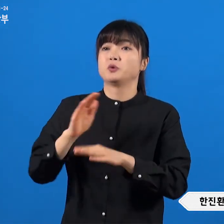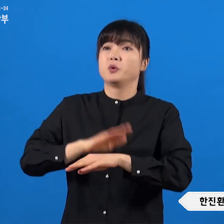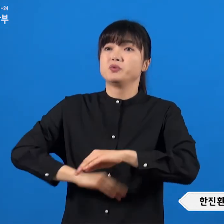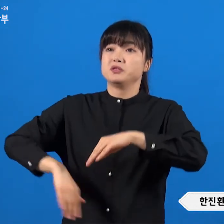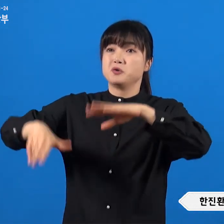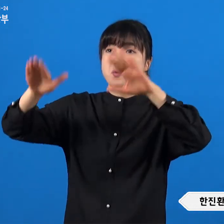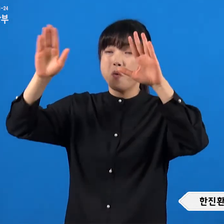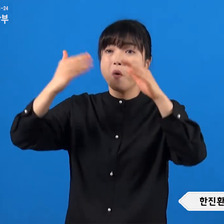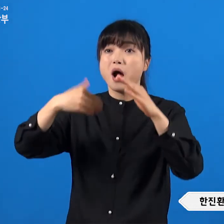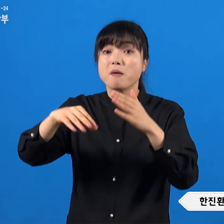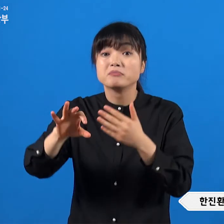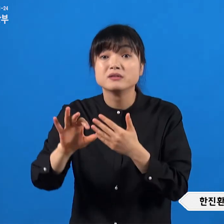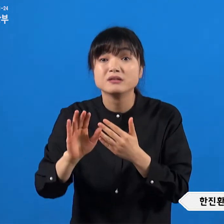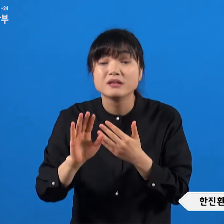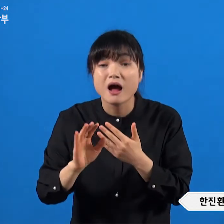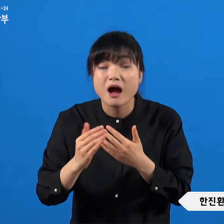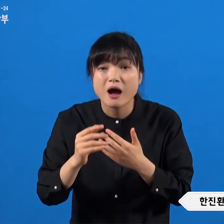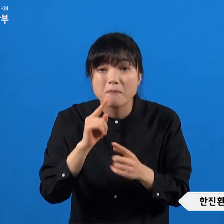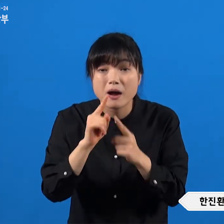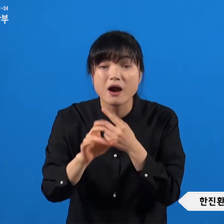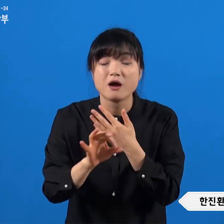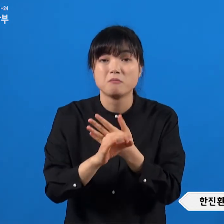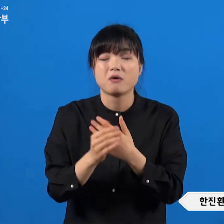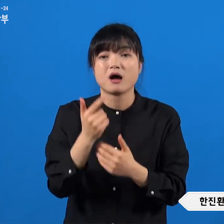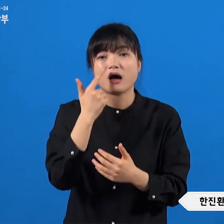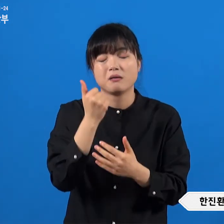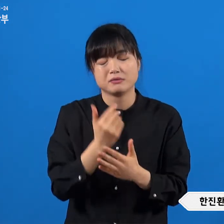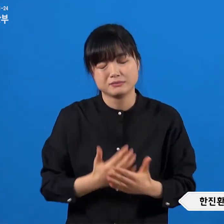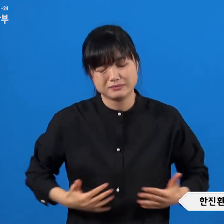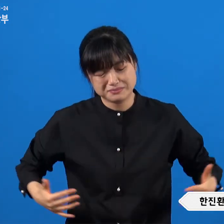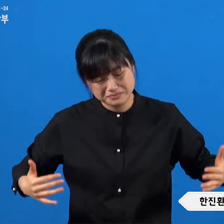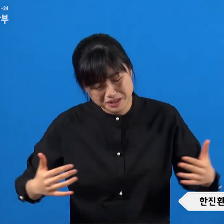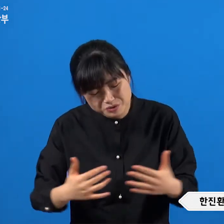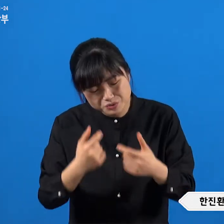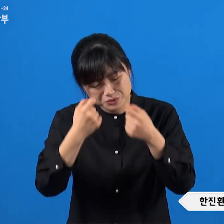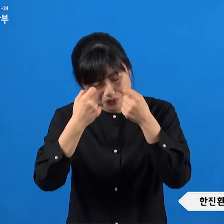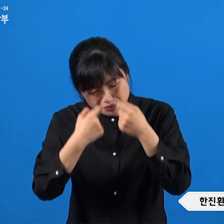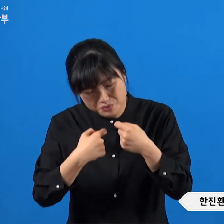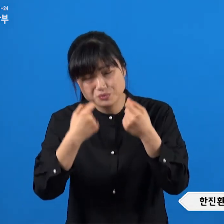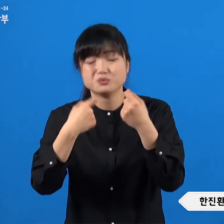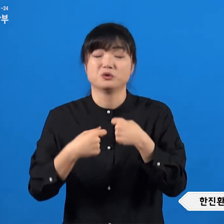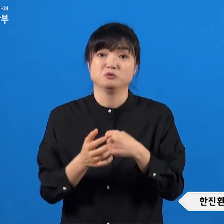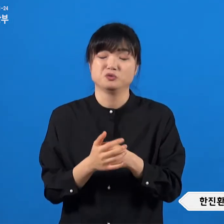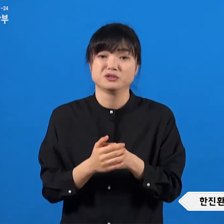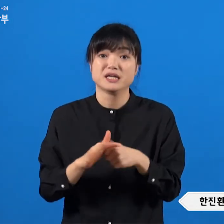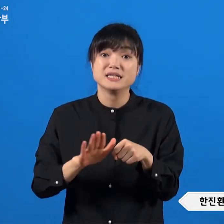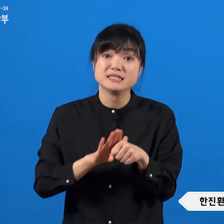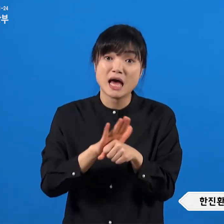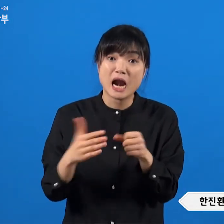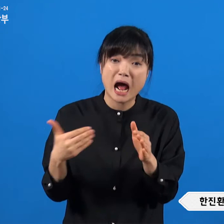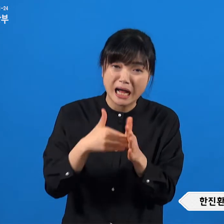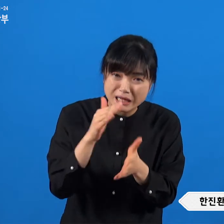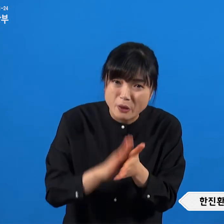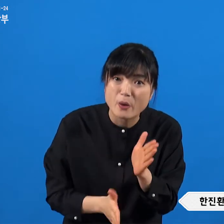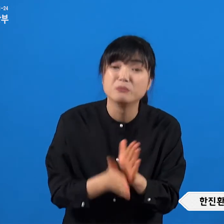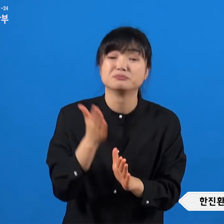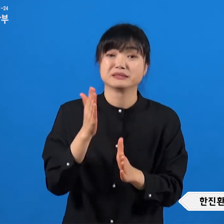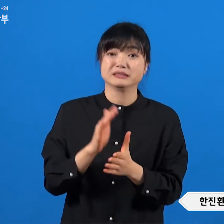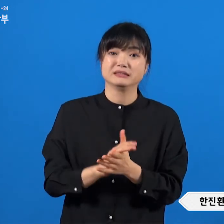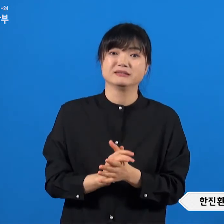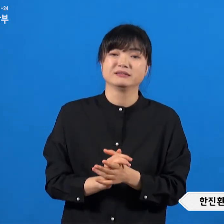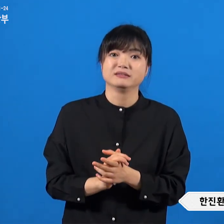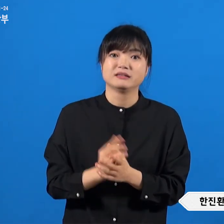우리를 받아주시고 아버지가 먼저 눈물을 쏟아주시는 사랑이 한없이 헤프신